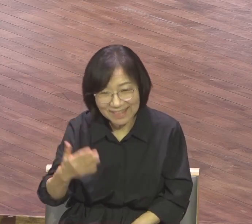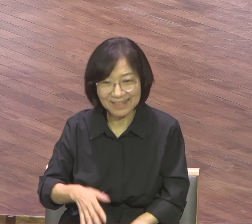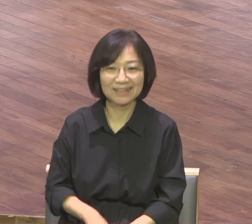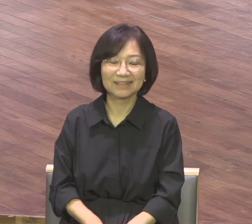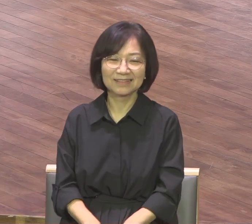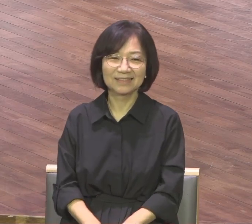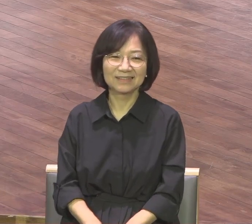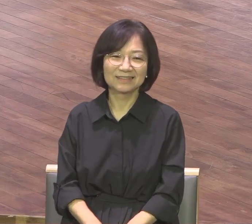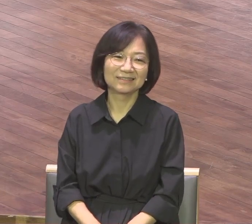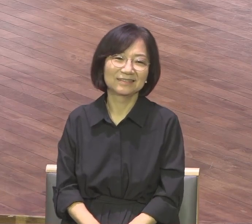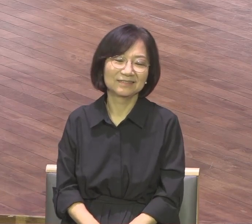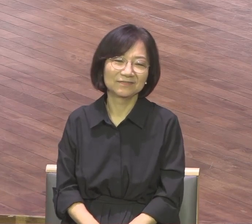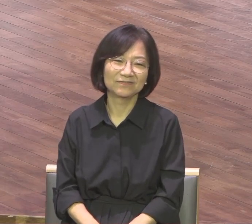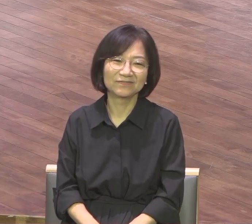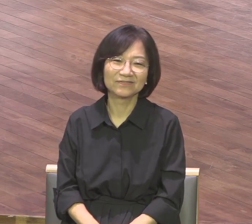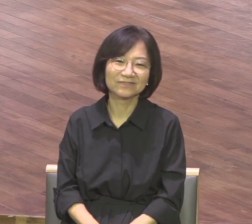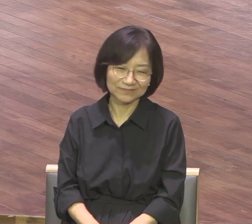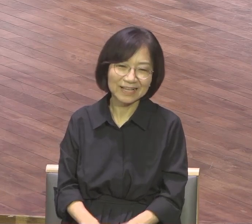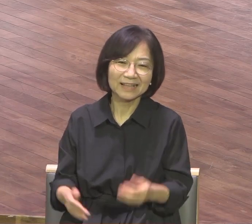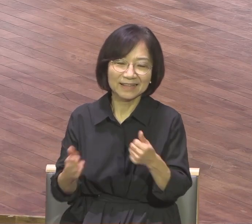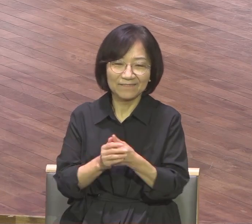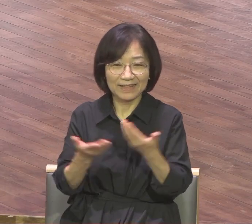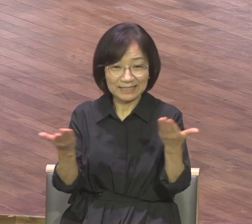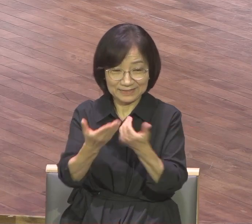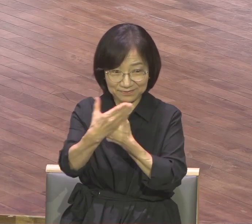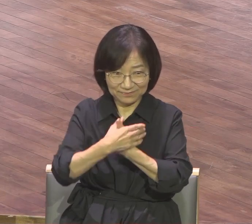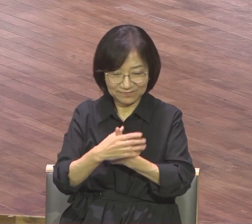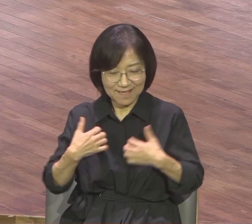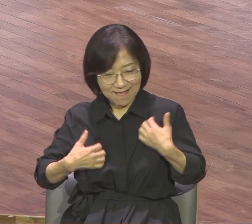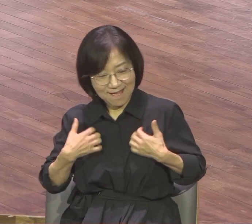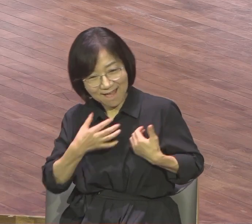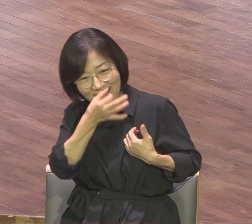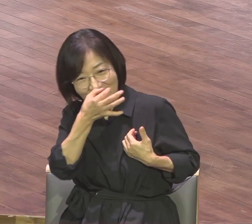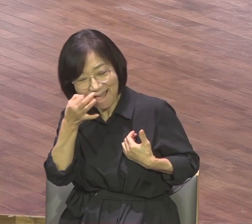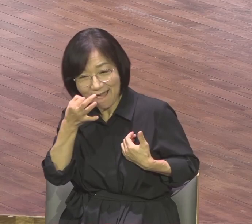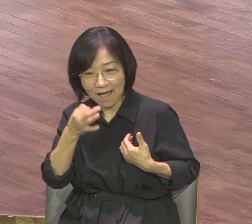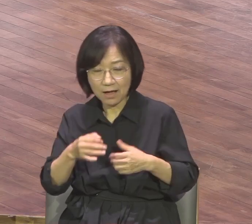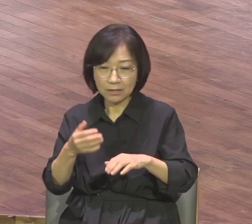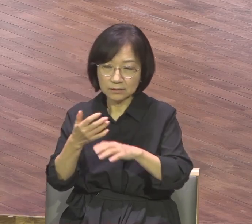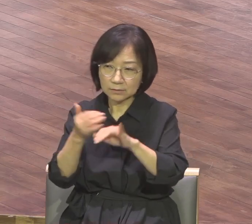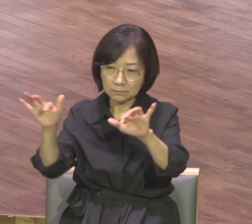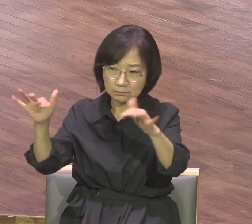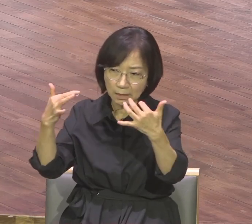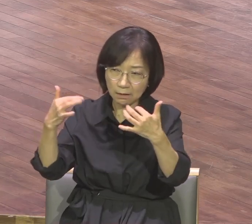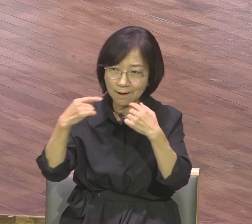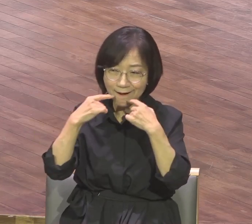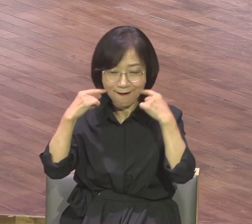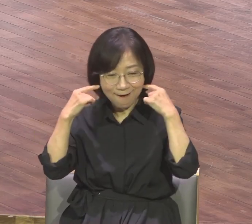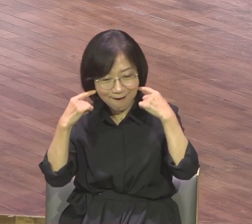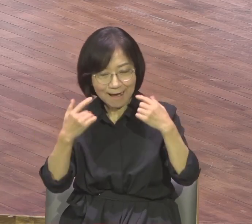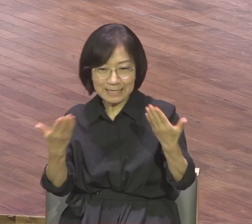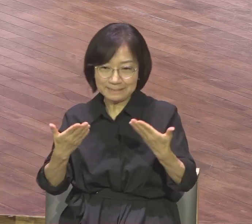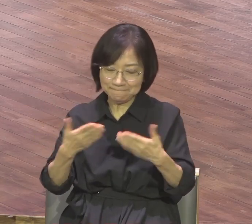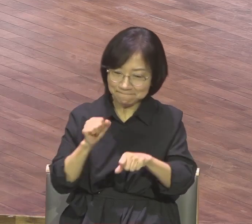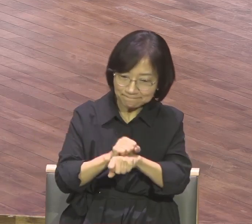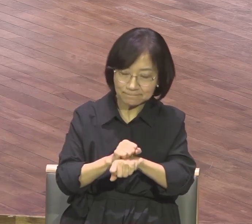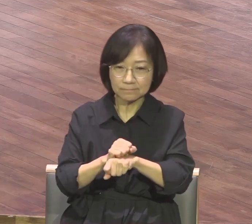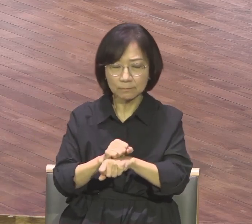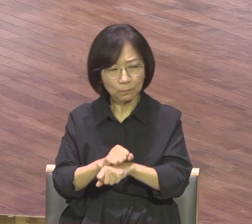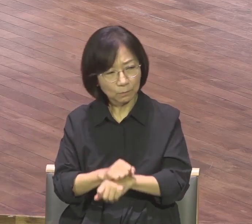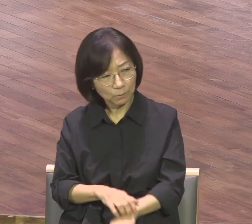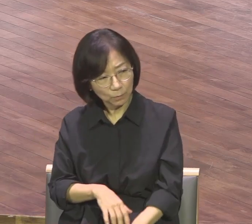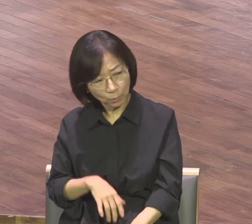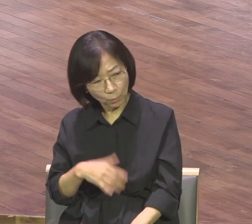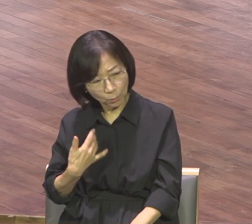감사하지요. 신나게 하지요. 그렇게 하다 보면 표정도 다르고 업무도 실적도 다르고 다르니까